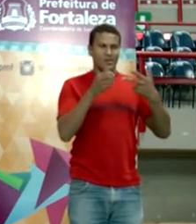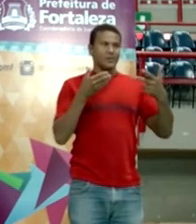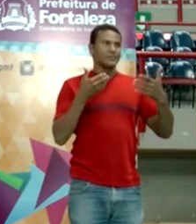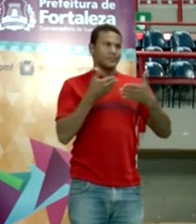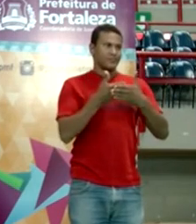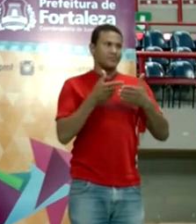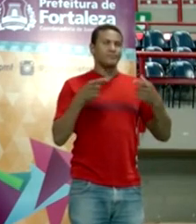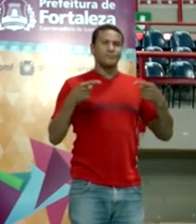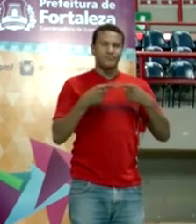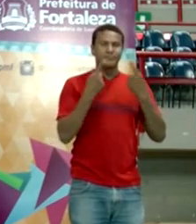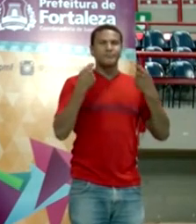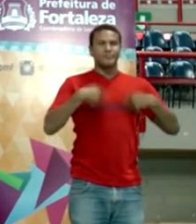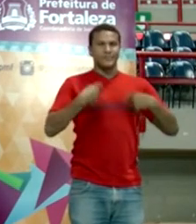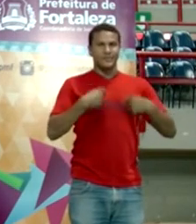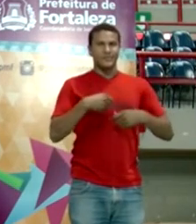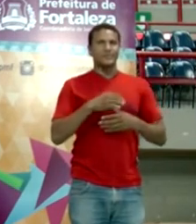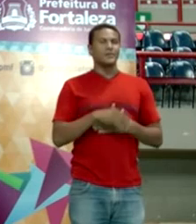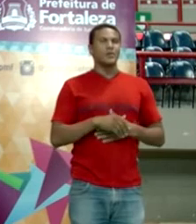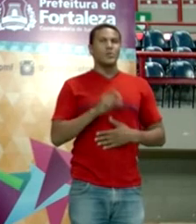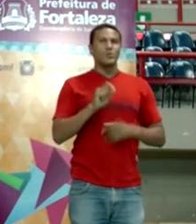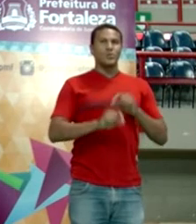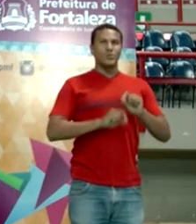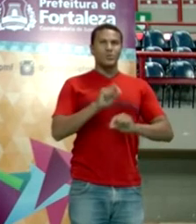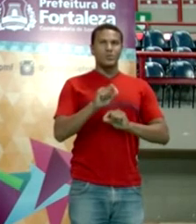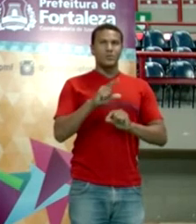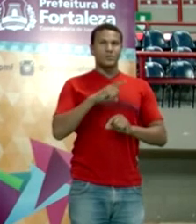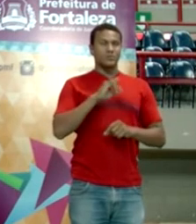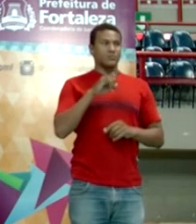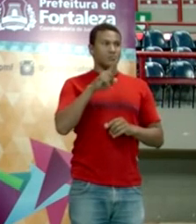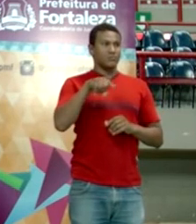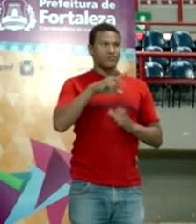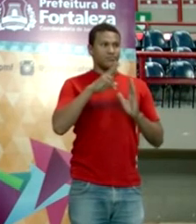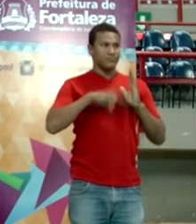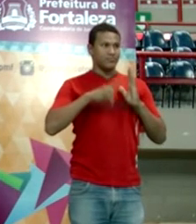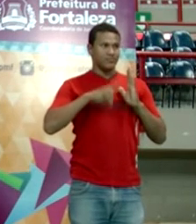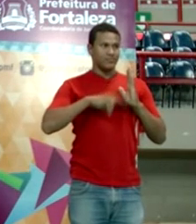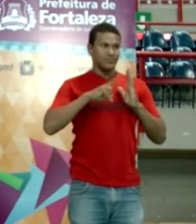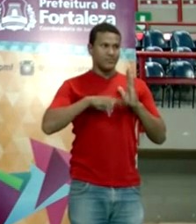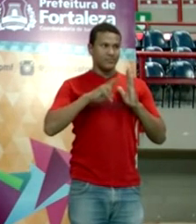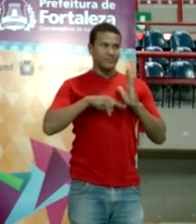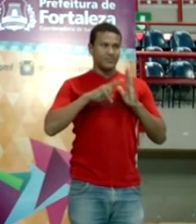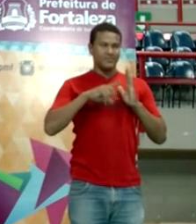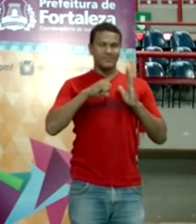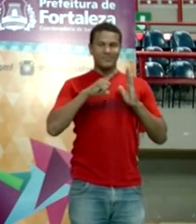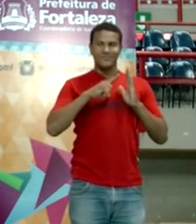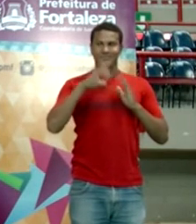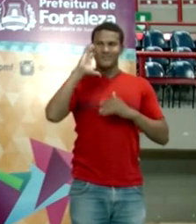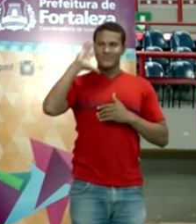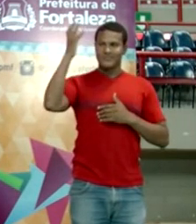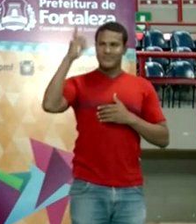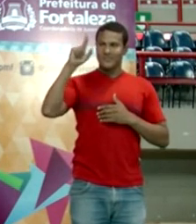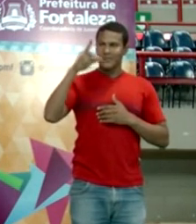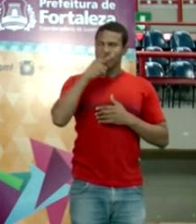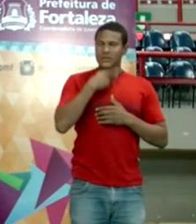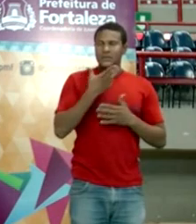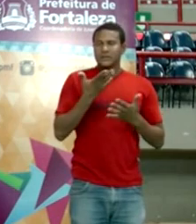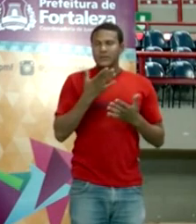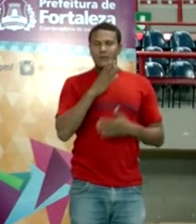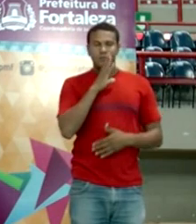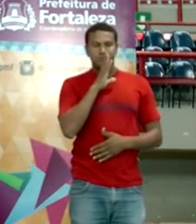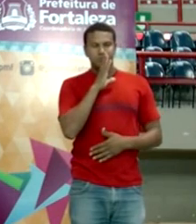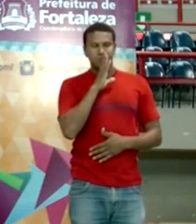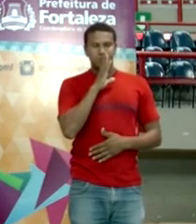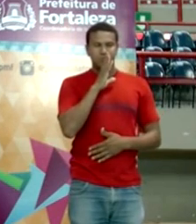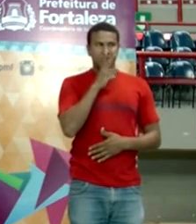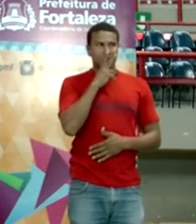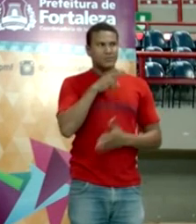que é o seguinte: quando você lê, a atitude é um tanto passiva, não? Quando